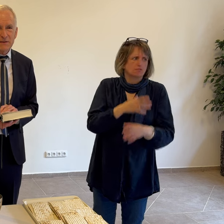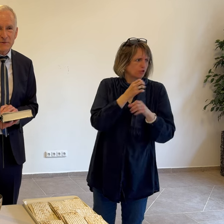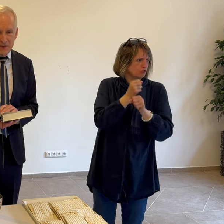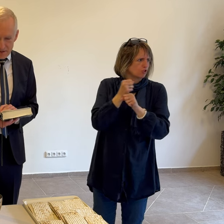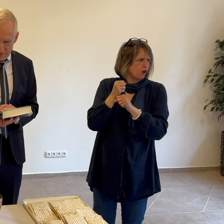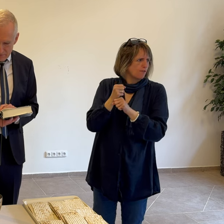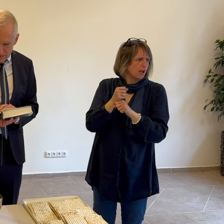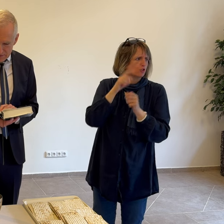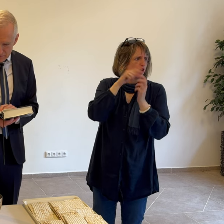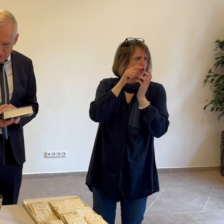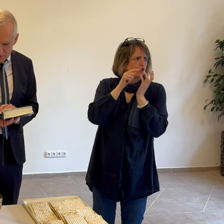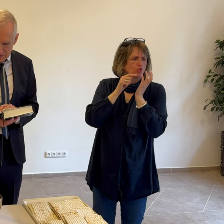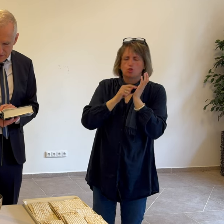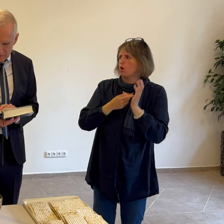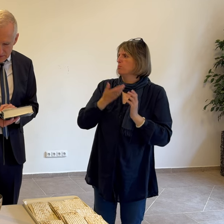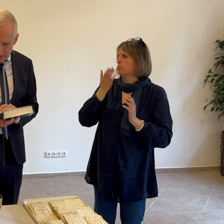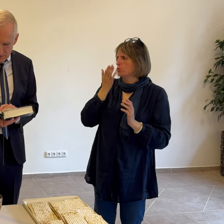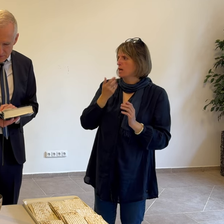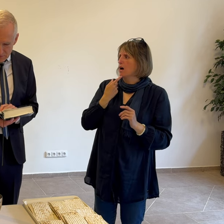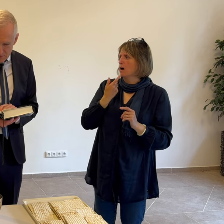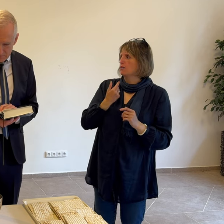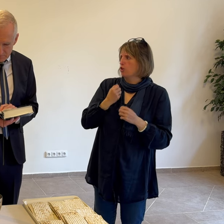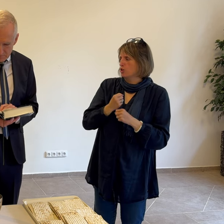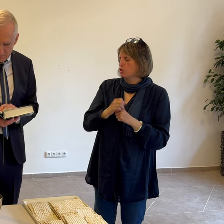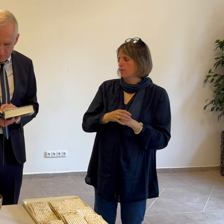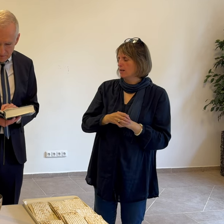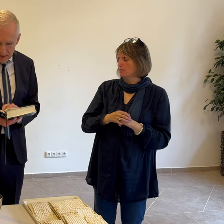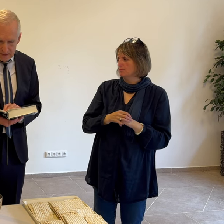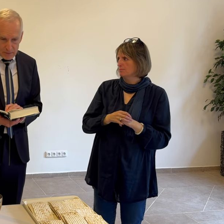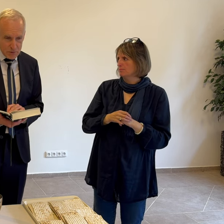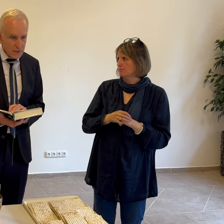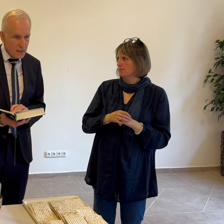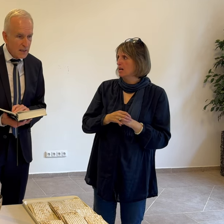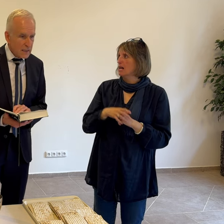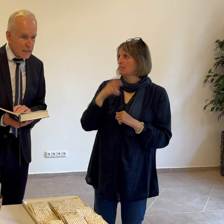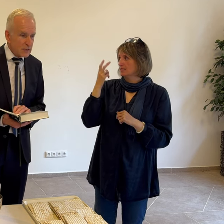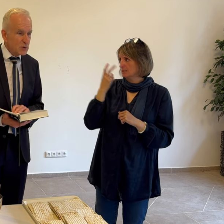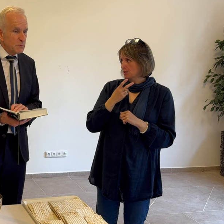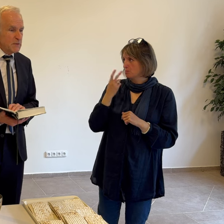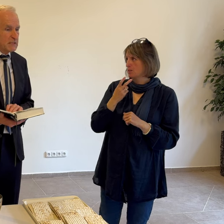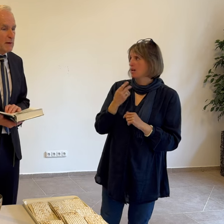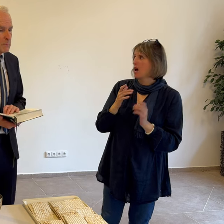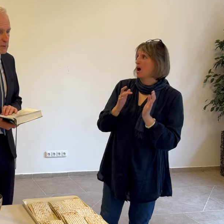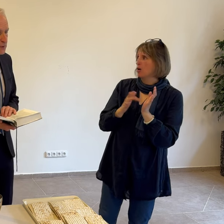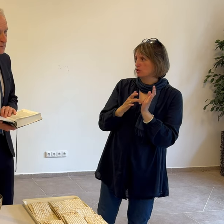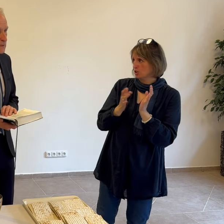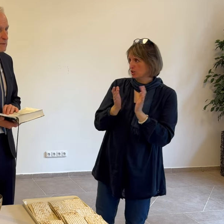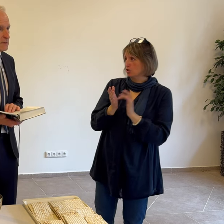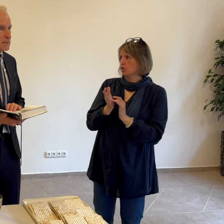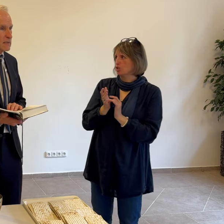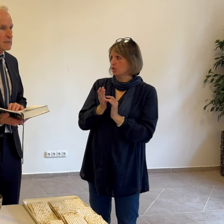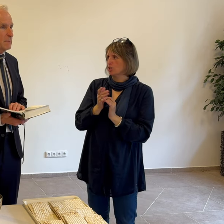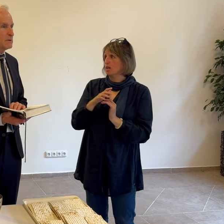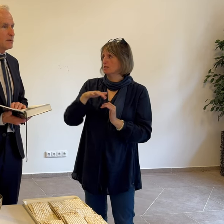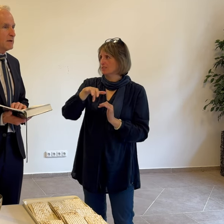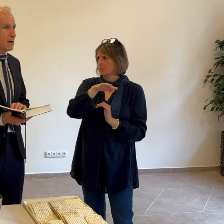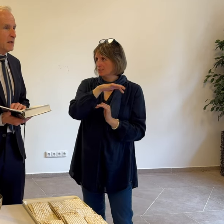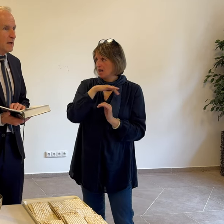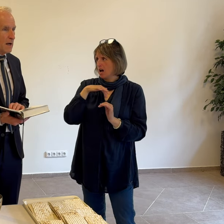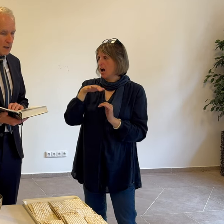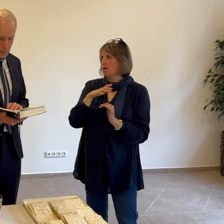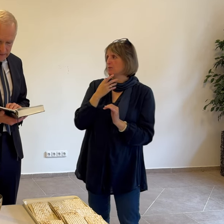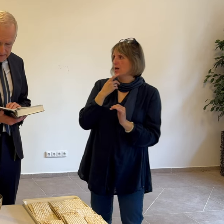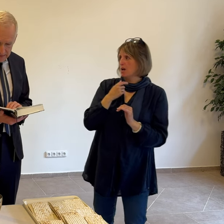které byly velice důležité v tehdejší dob samozřejmě Kristus by s nima prožil Velikonoce a sám by to